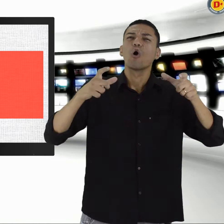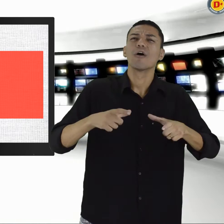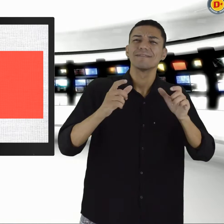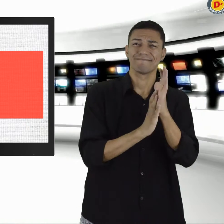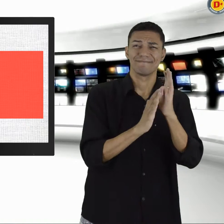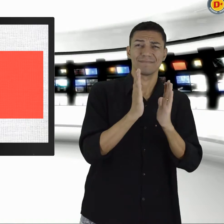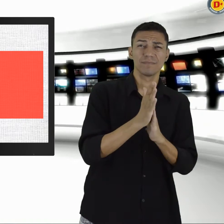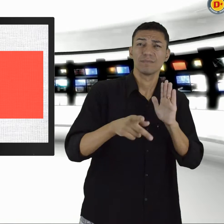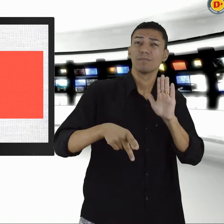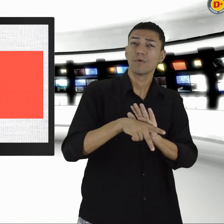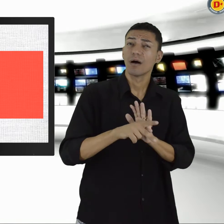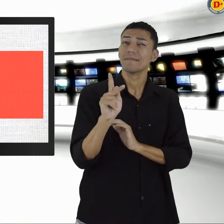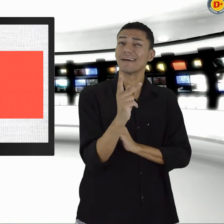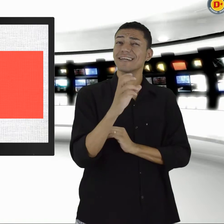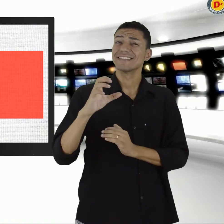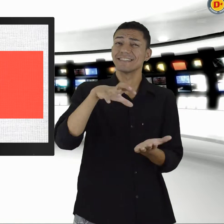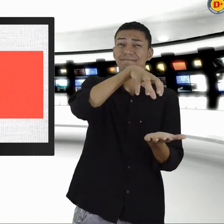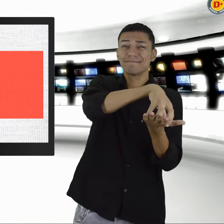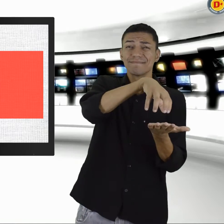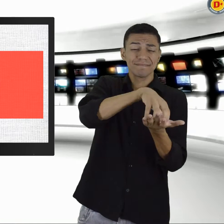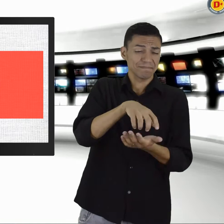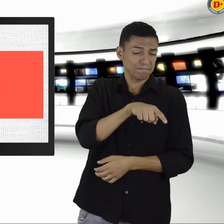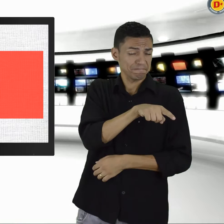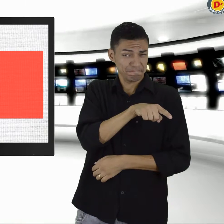INREA-HC-FMUSP, e podem mudar conforme a demanda.